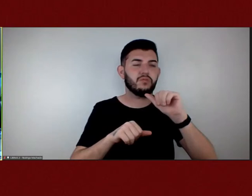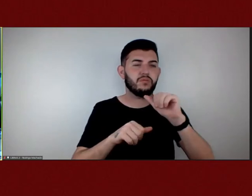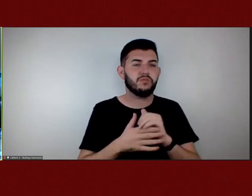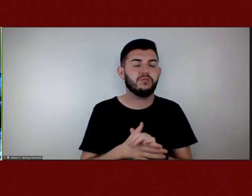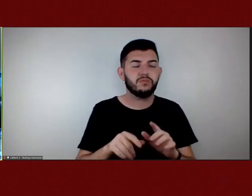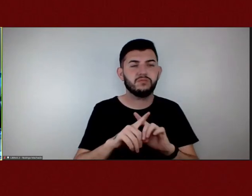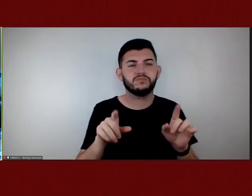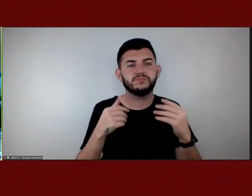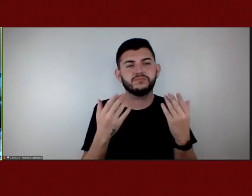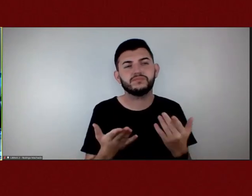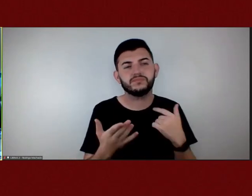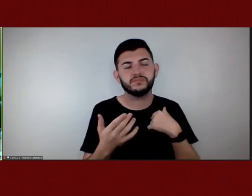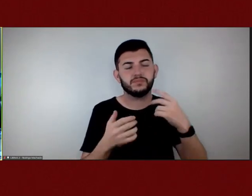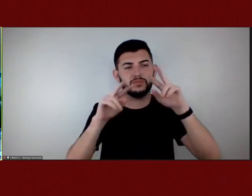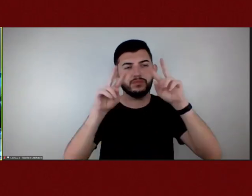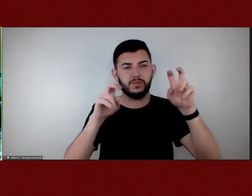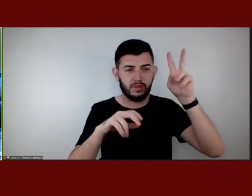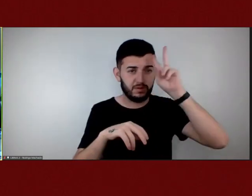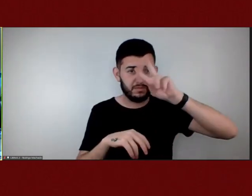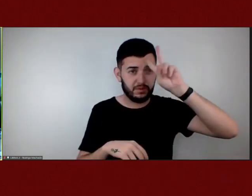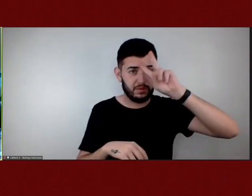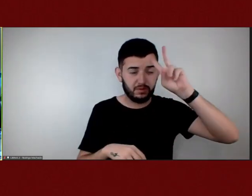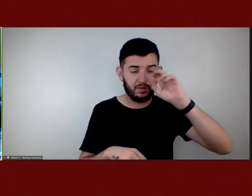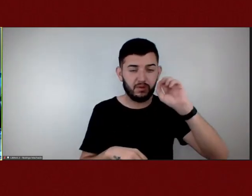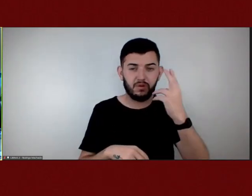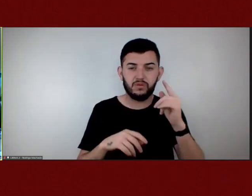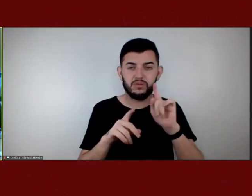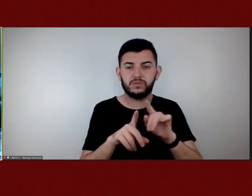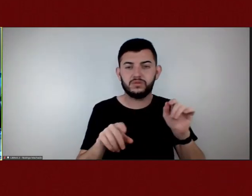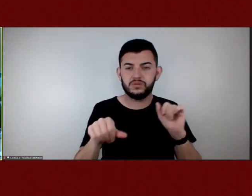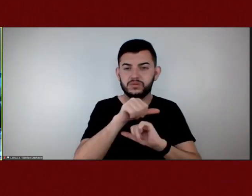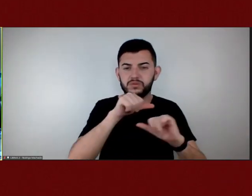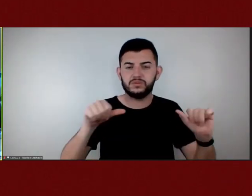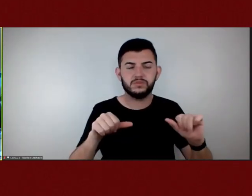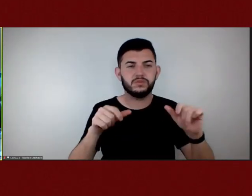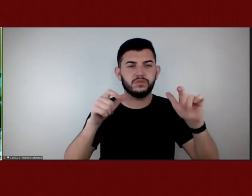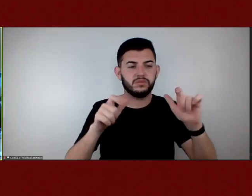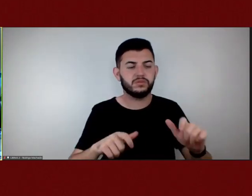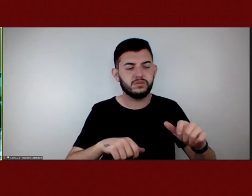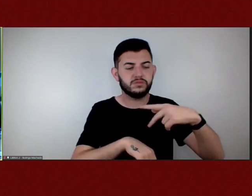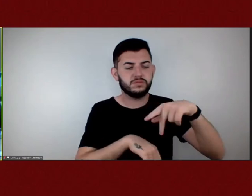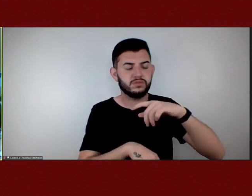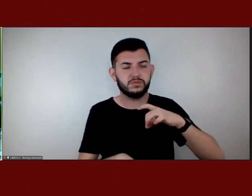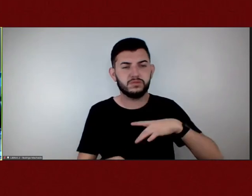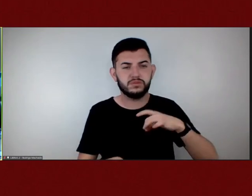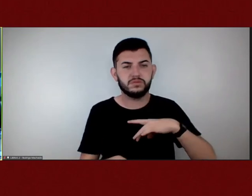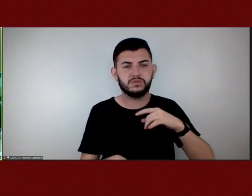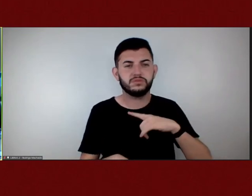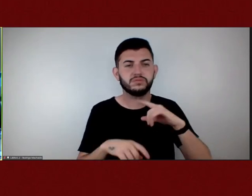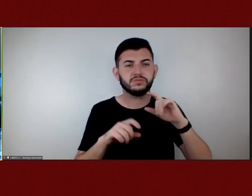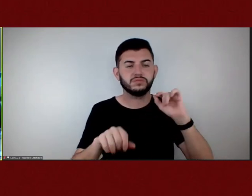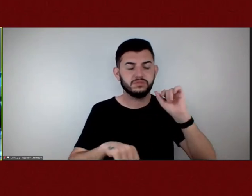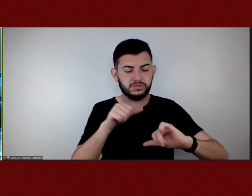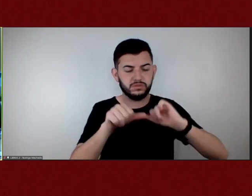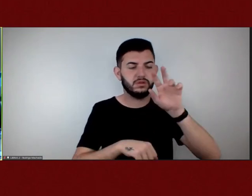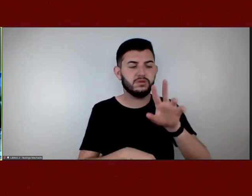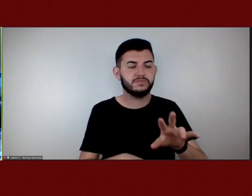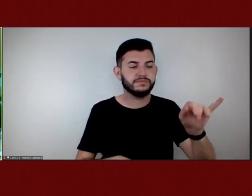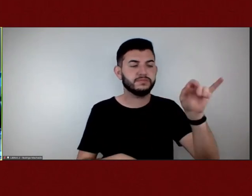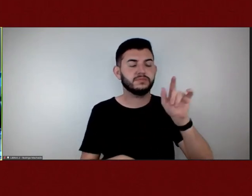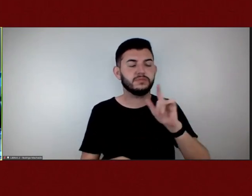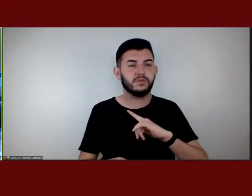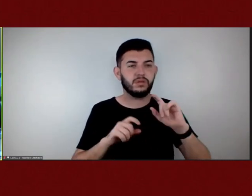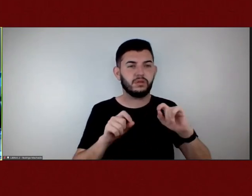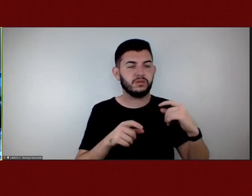questão histórica de mudanças sociais no Chile constitucional, onde as transformações de alcance revolucionário serviriam ao passo